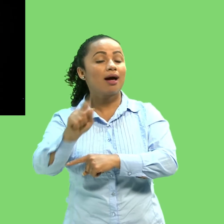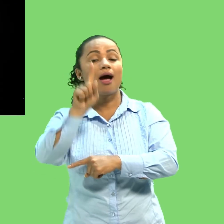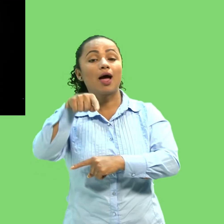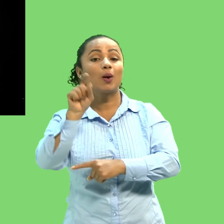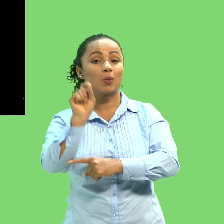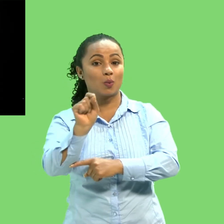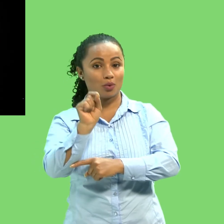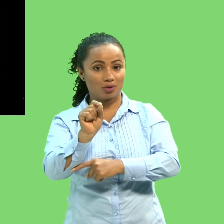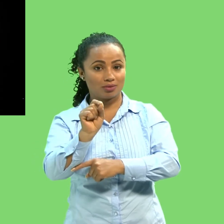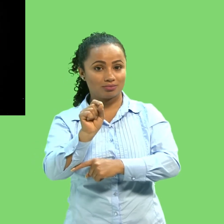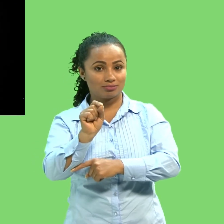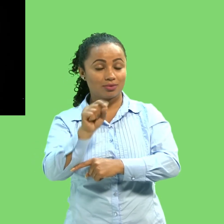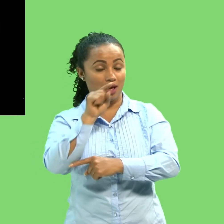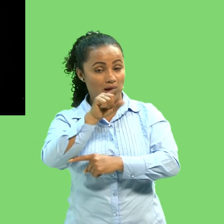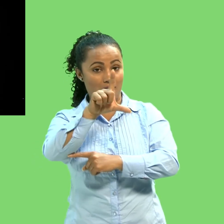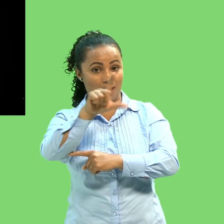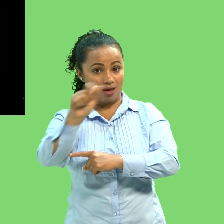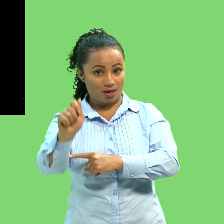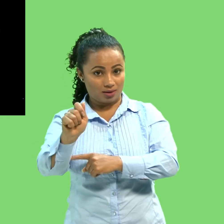indisciplinar.